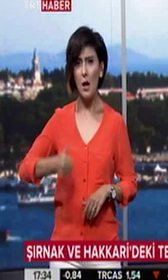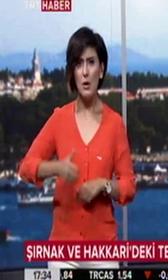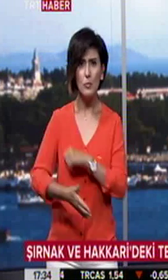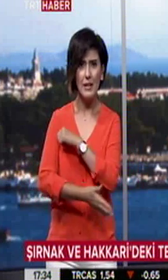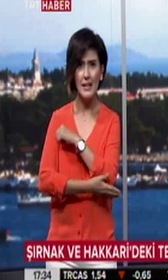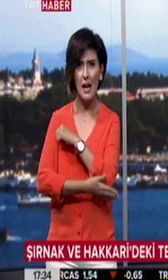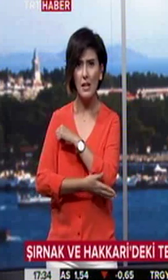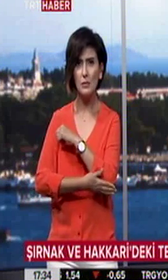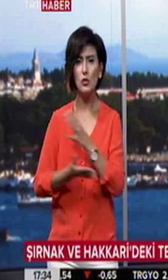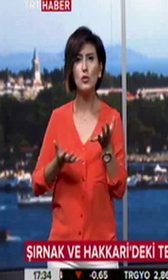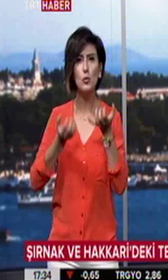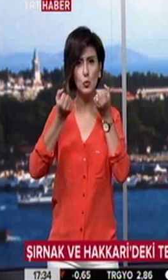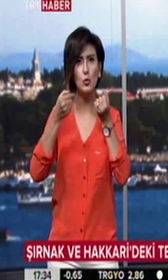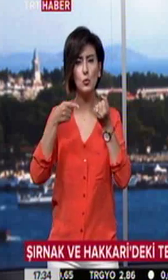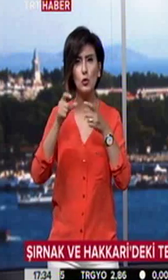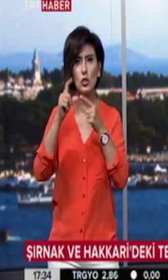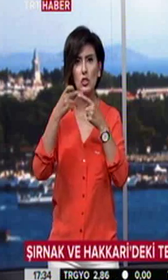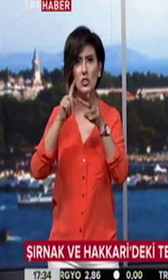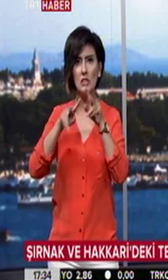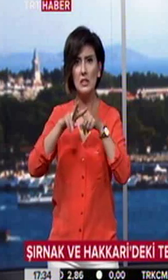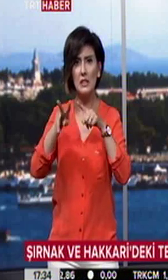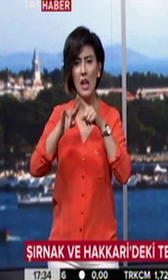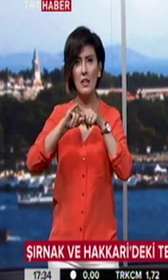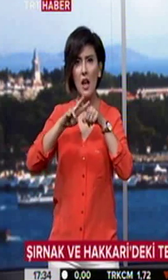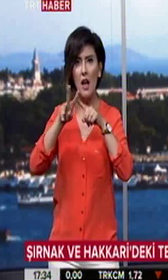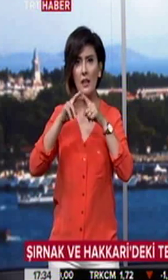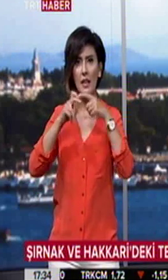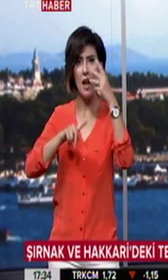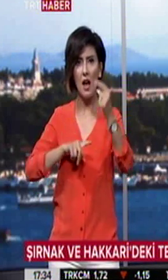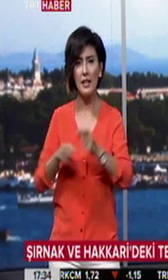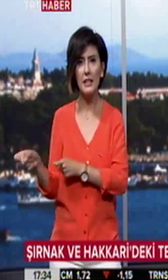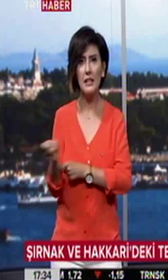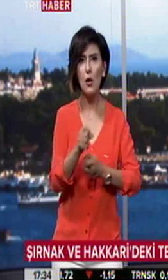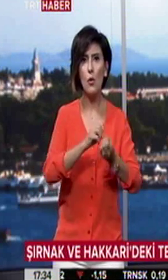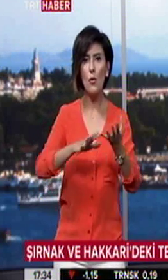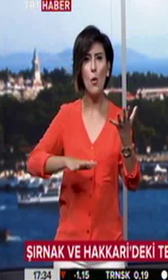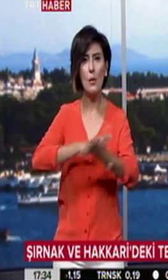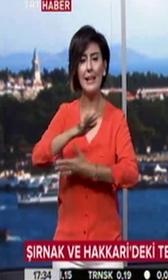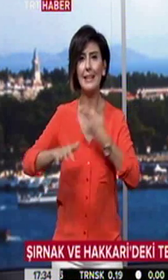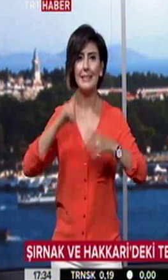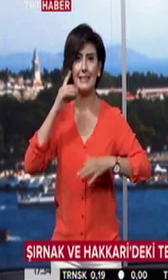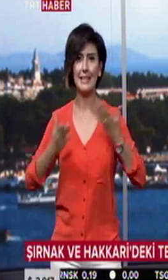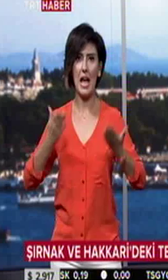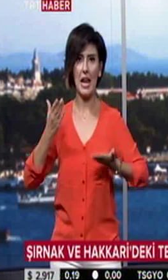Başbakan Yardımcısı Numan Kurtulmuş, Şırnak ve Hakkari'deki terör olaylarını